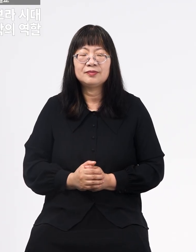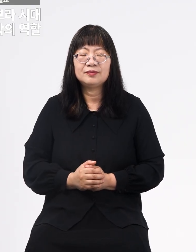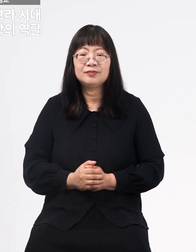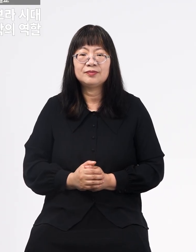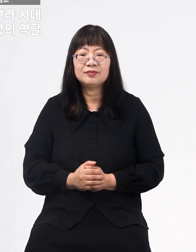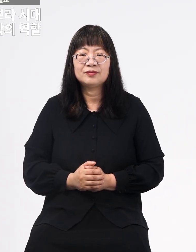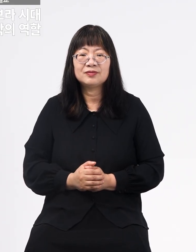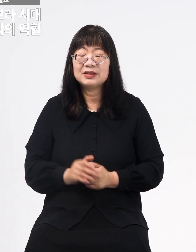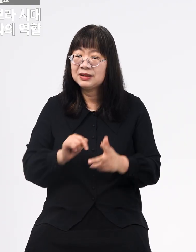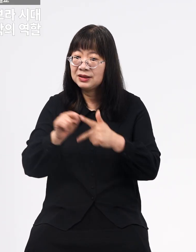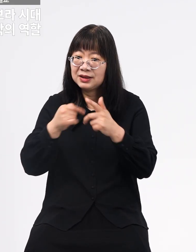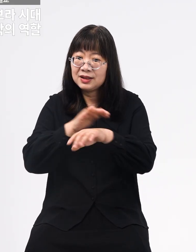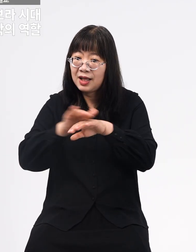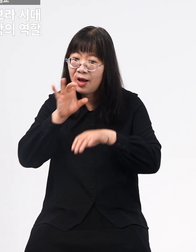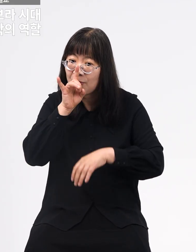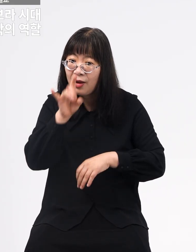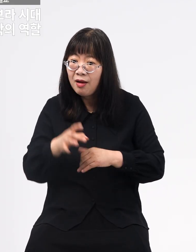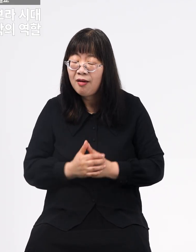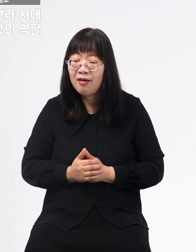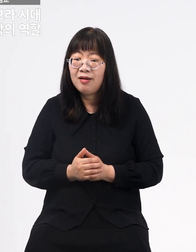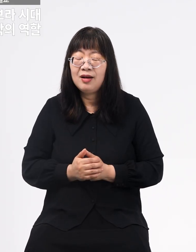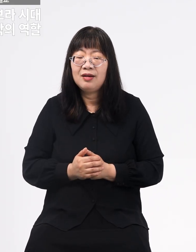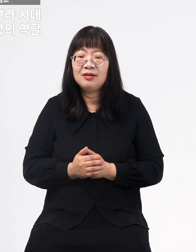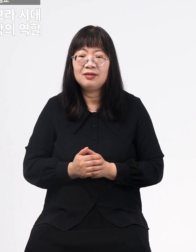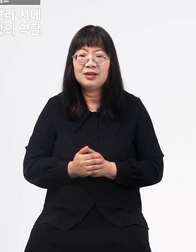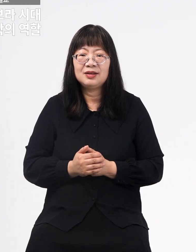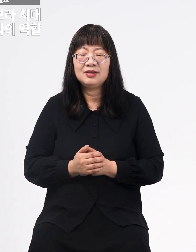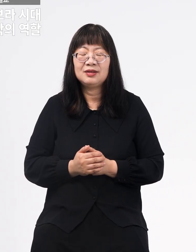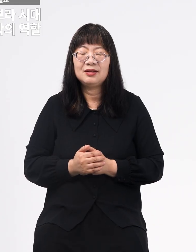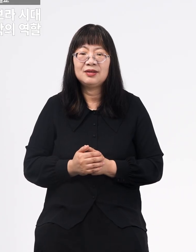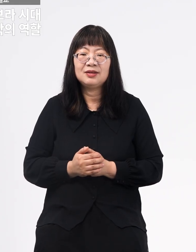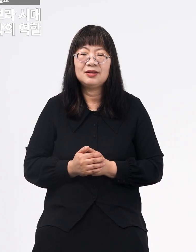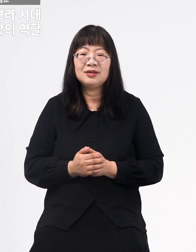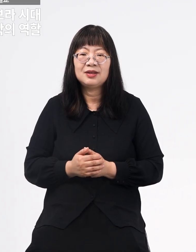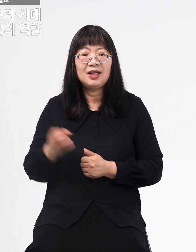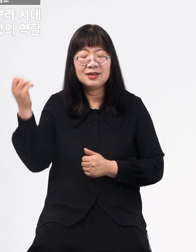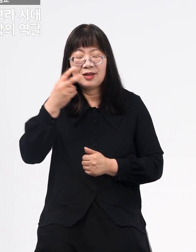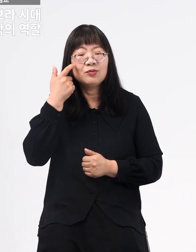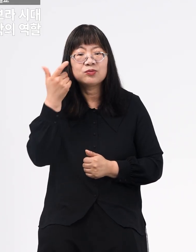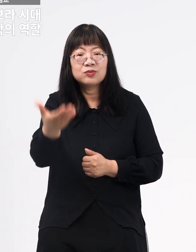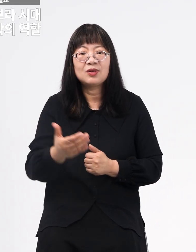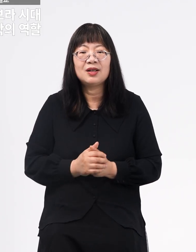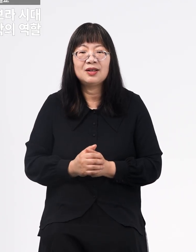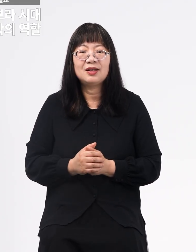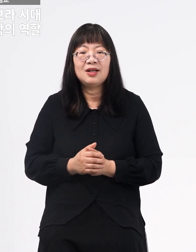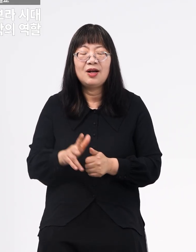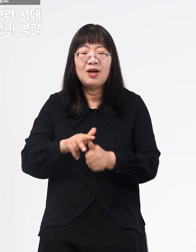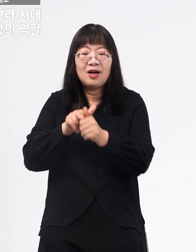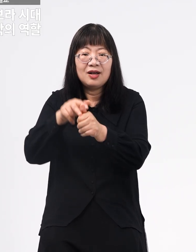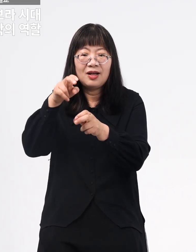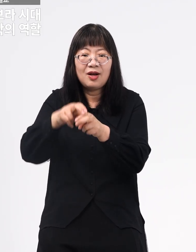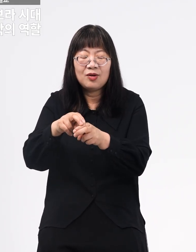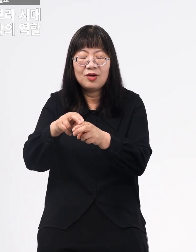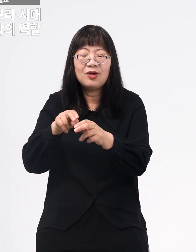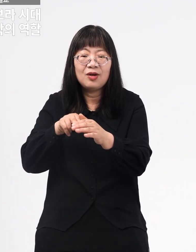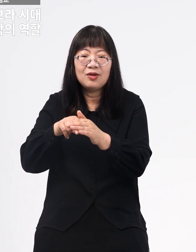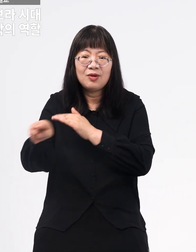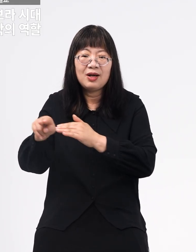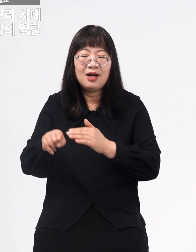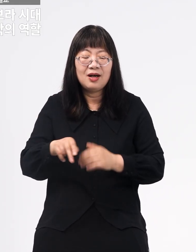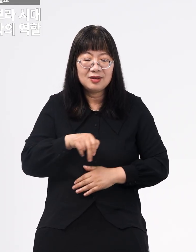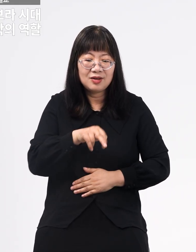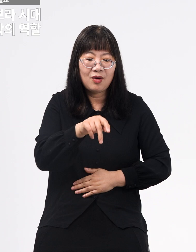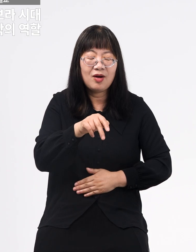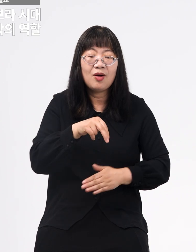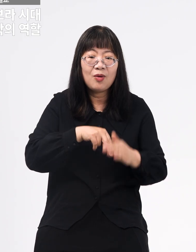이해 잘 안 돼요? 자, 다시 묻습니다. 병거 타고 도망가는 게 빨라요? 걸어서 도망가는 게